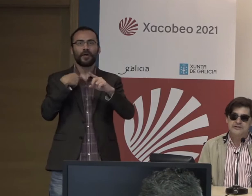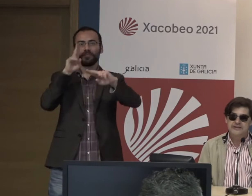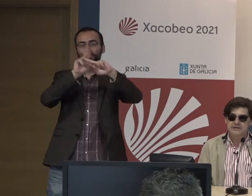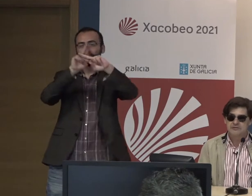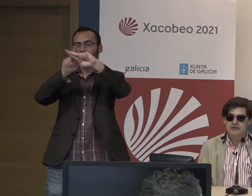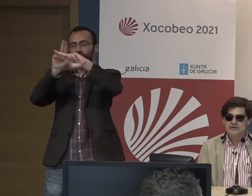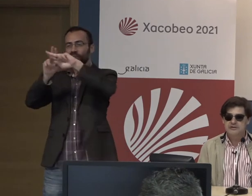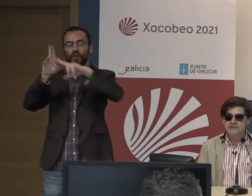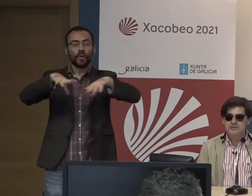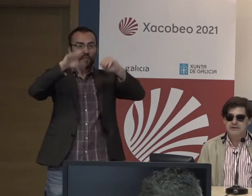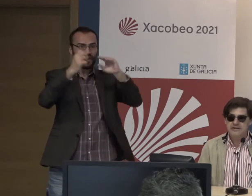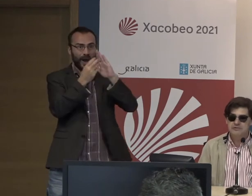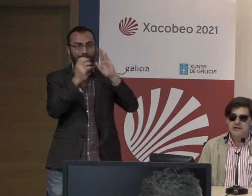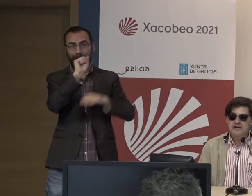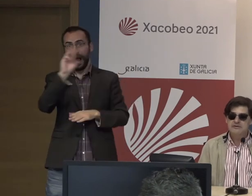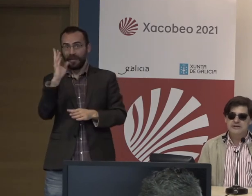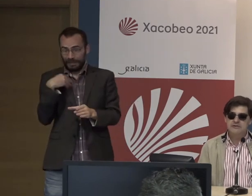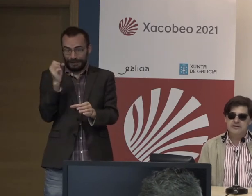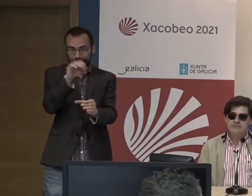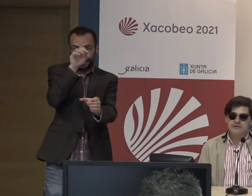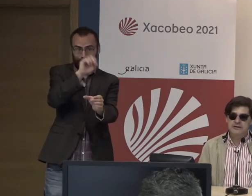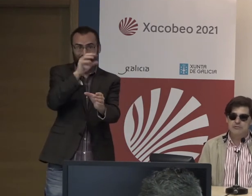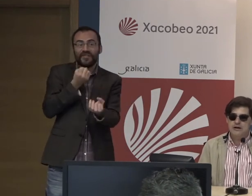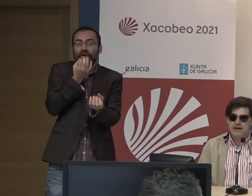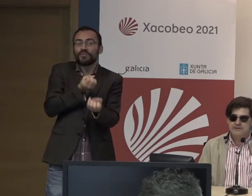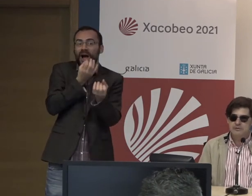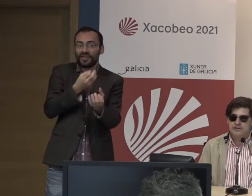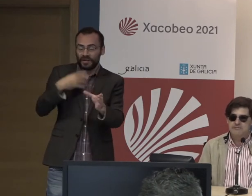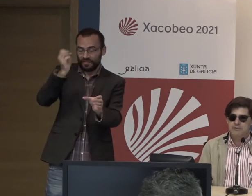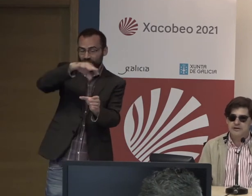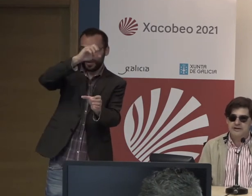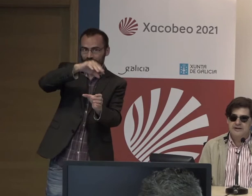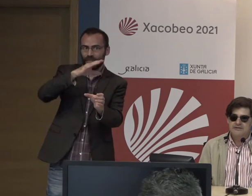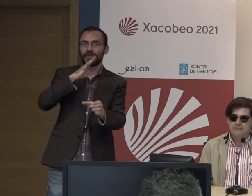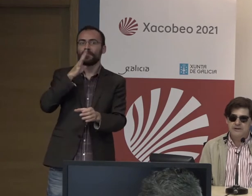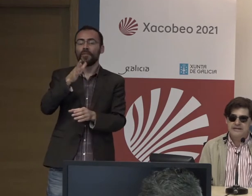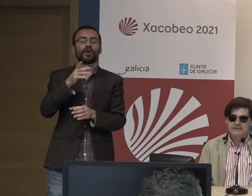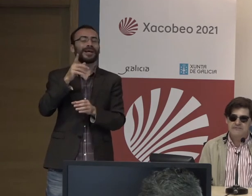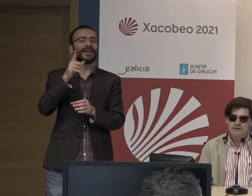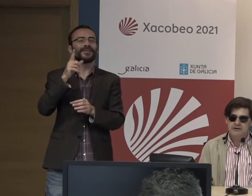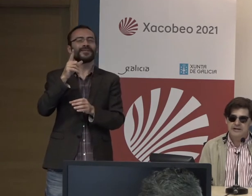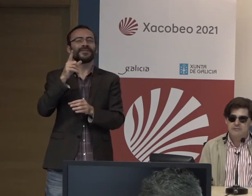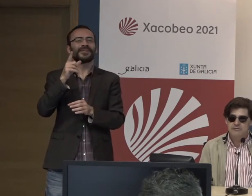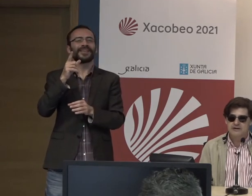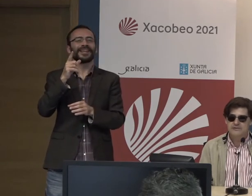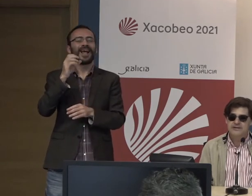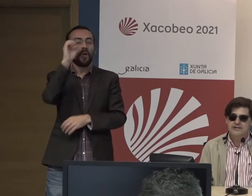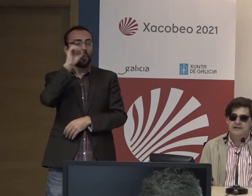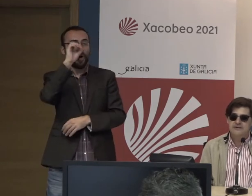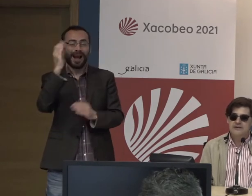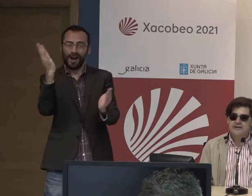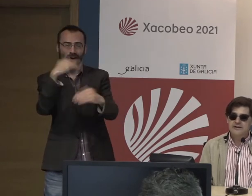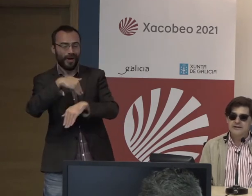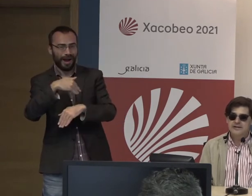monumentos, sitios emblemáticos, que Google Maps esto lo tienen porque no pasa el tráfico por la razón que